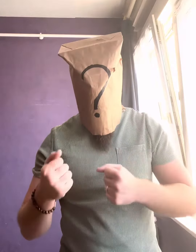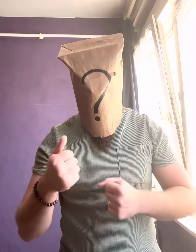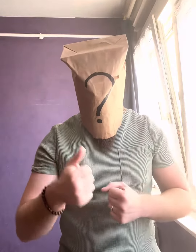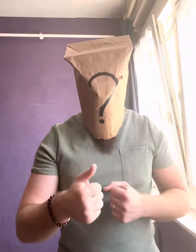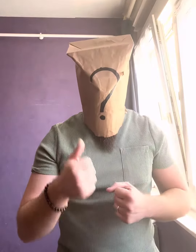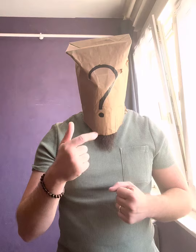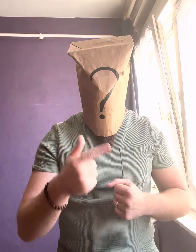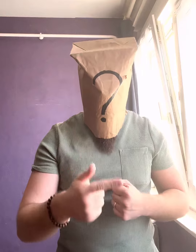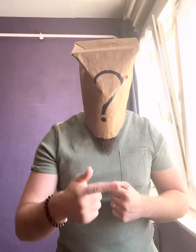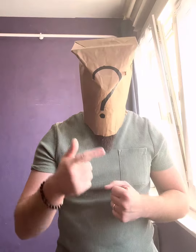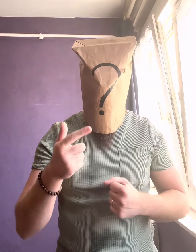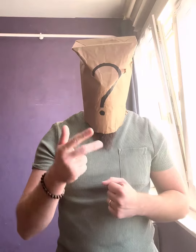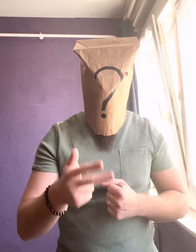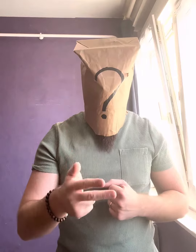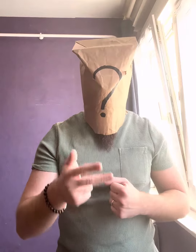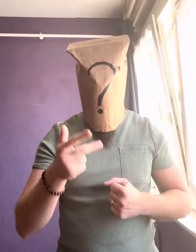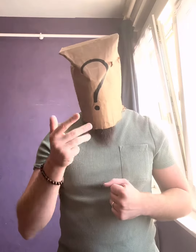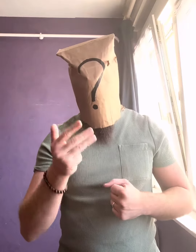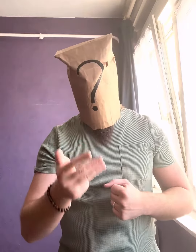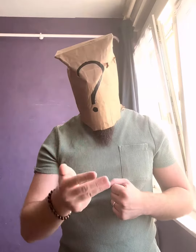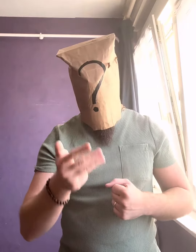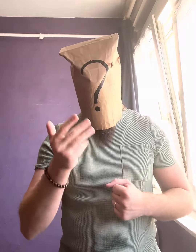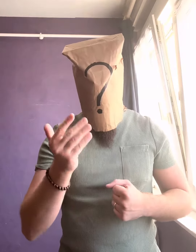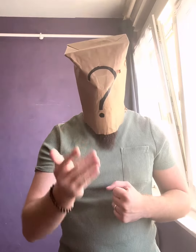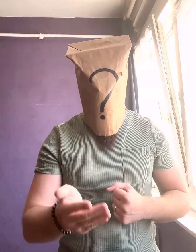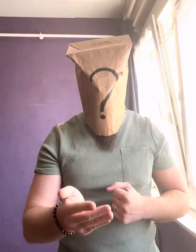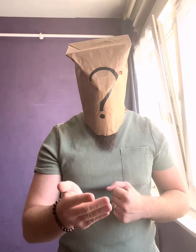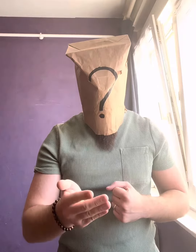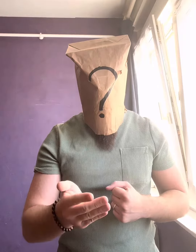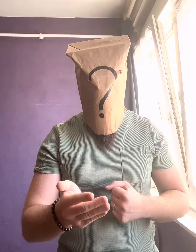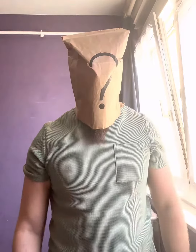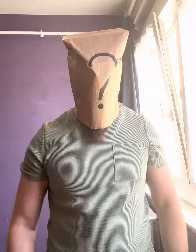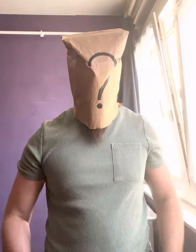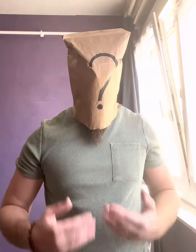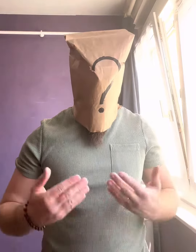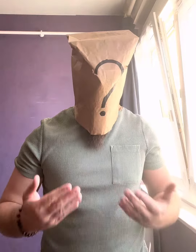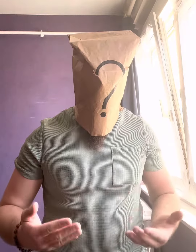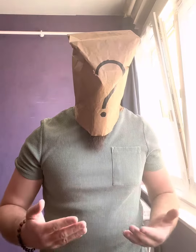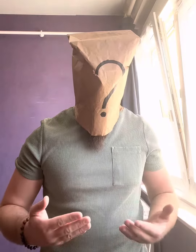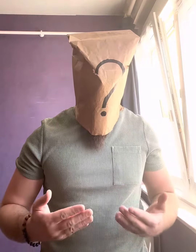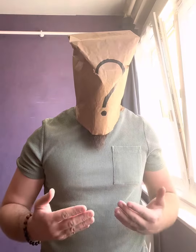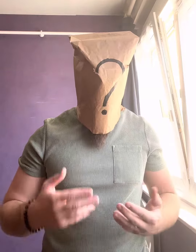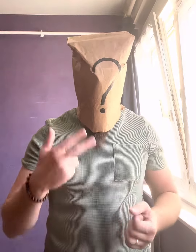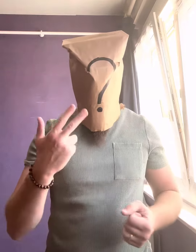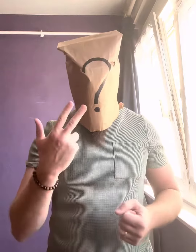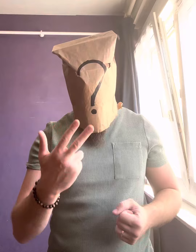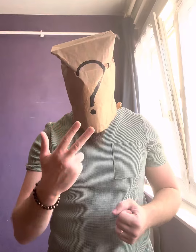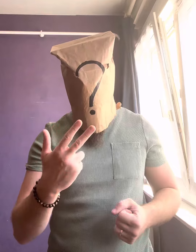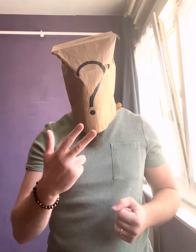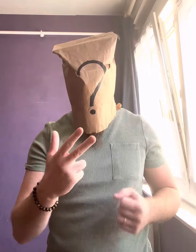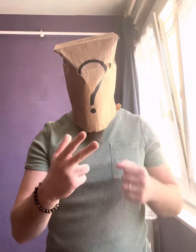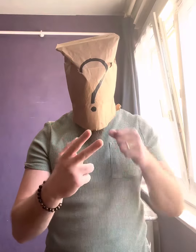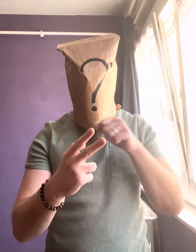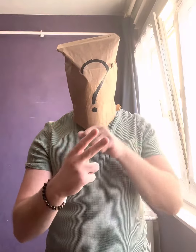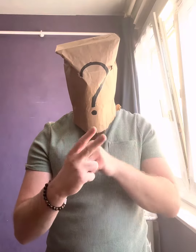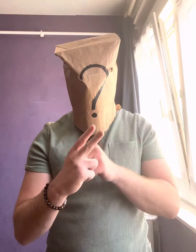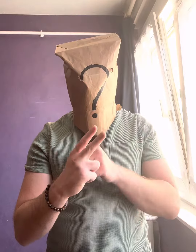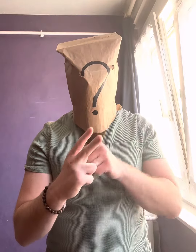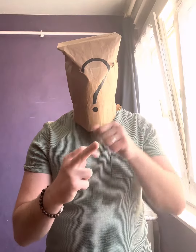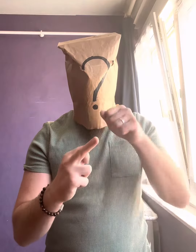russie en australie en afrique du sud au canada et aux etats unis une centrale nucléaire est constitué de trois circuits un circuit primaire un circuit